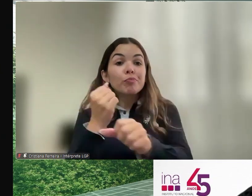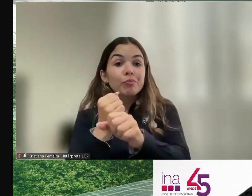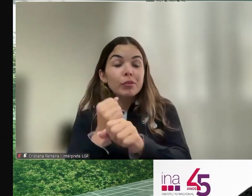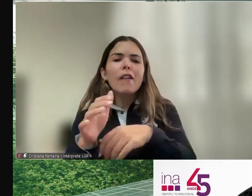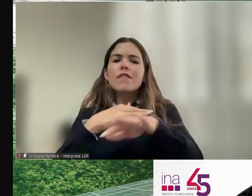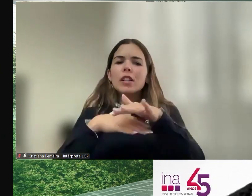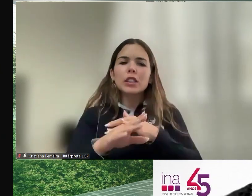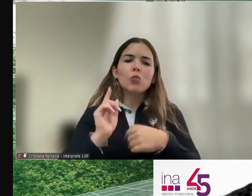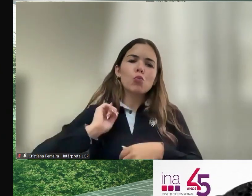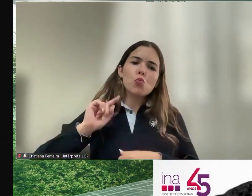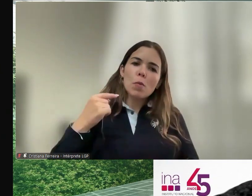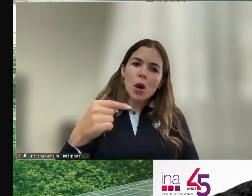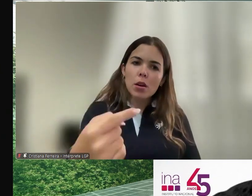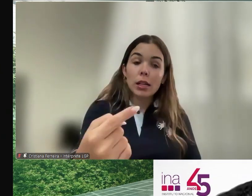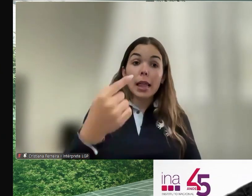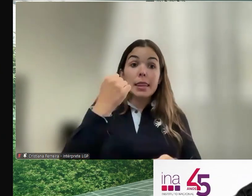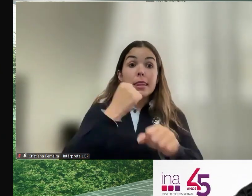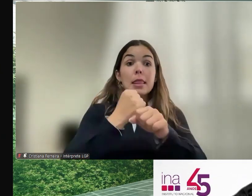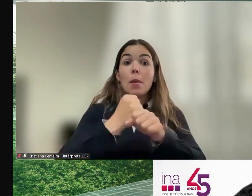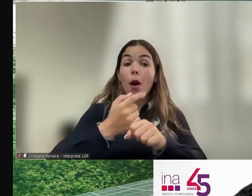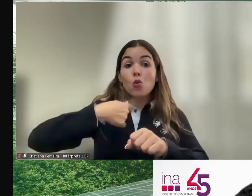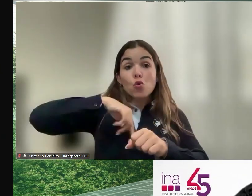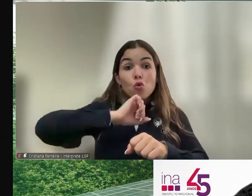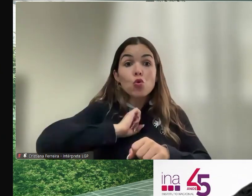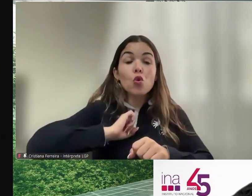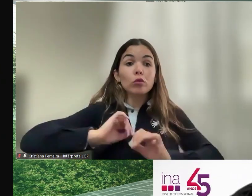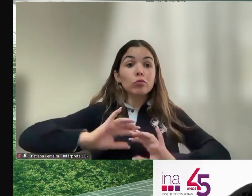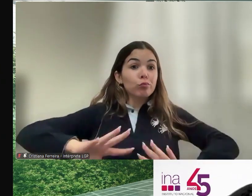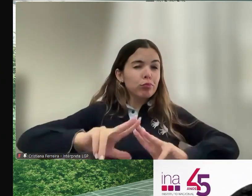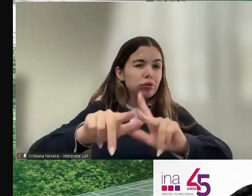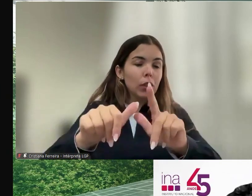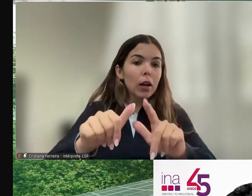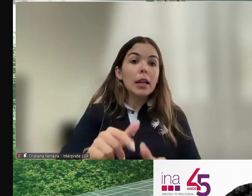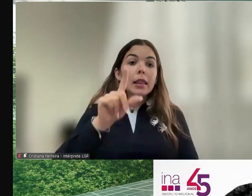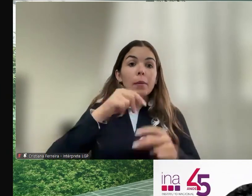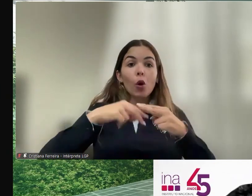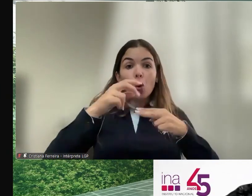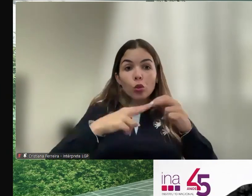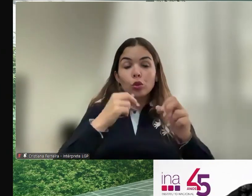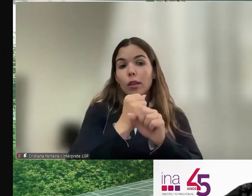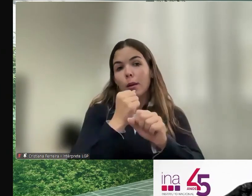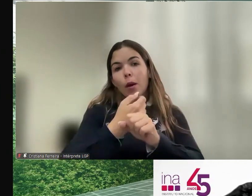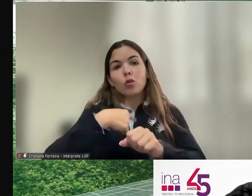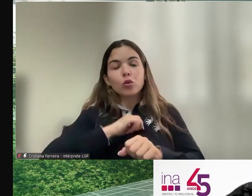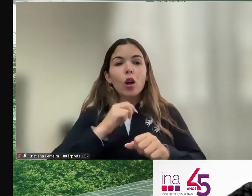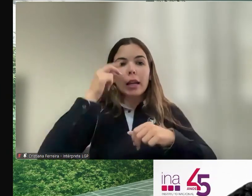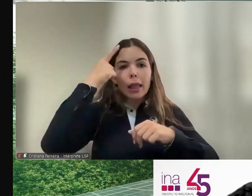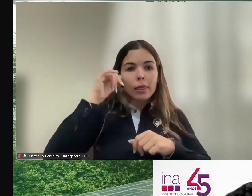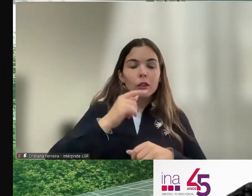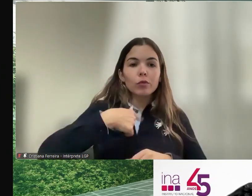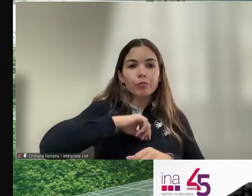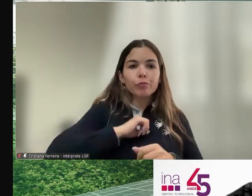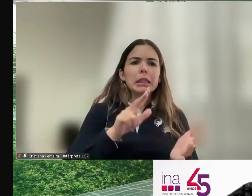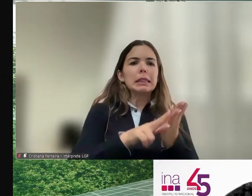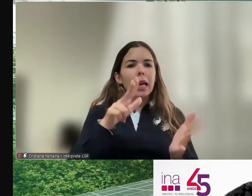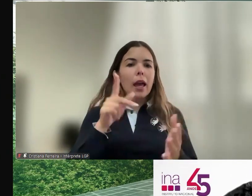para levar o nosso trabalho avante, para a construção do nosso trabalho, para a construção dos nossos consensos. Destacaria exatamente a